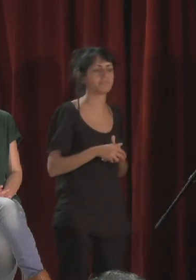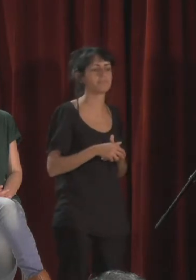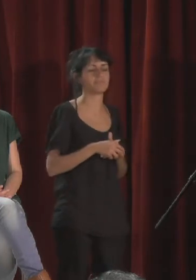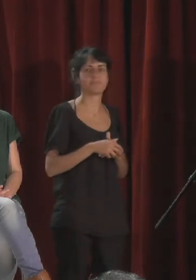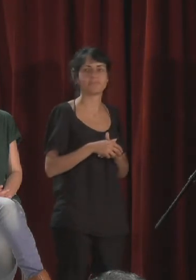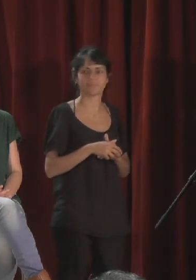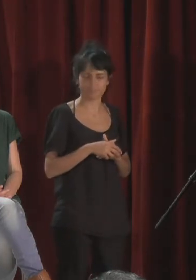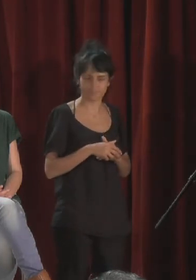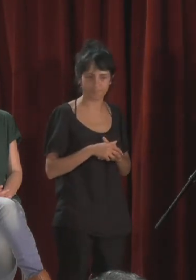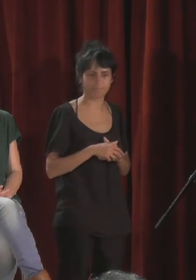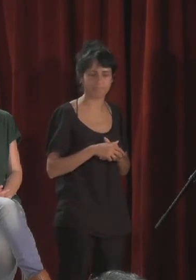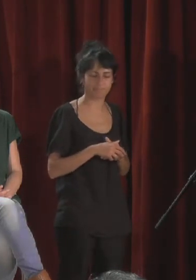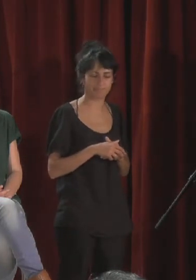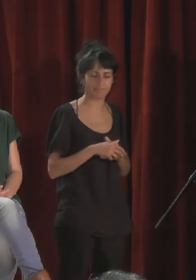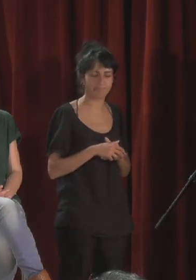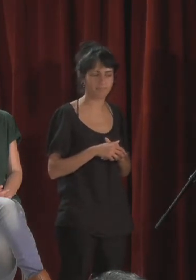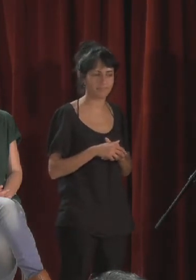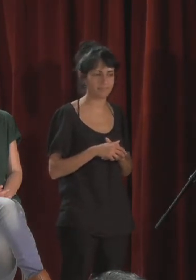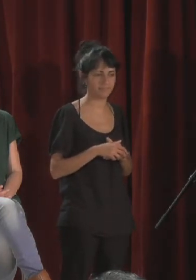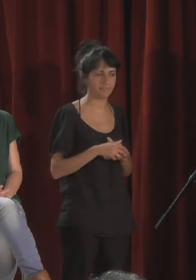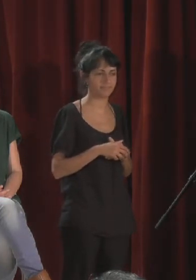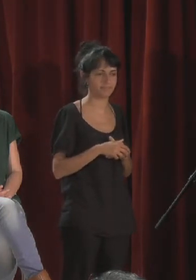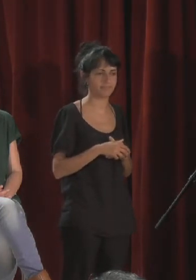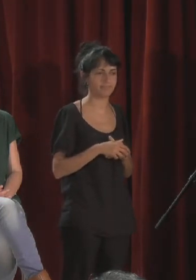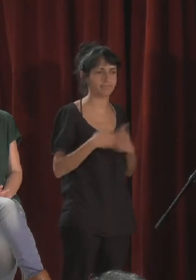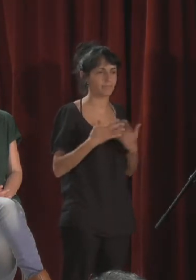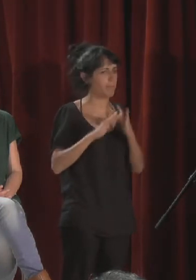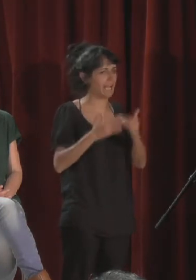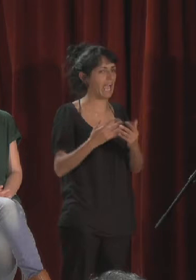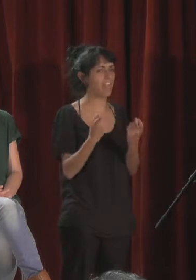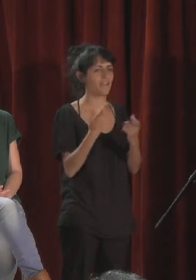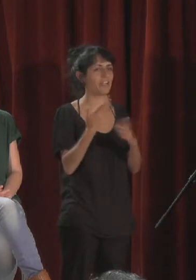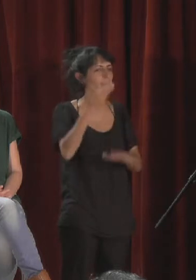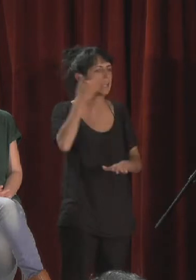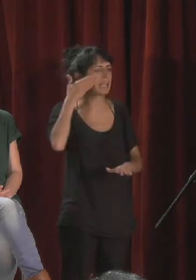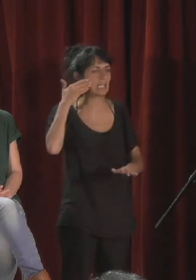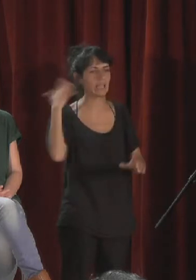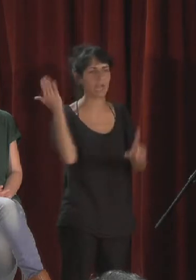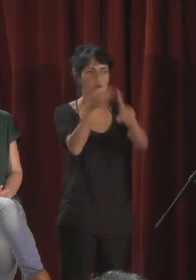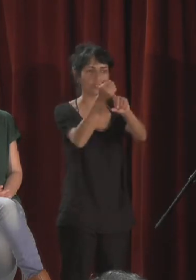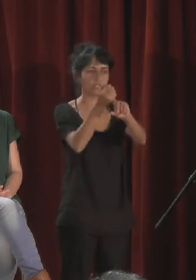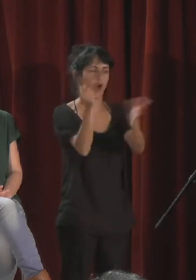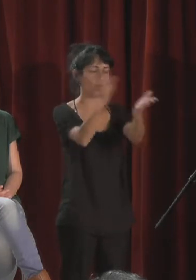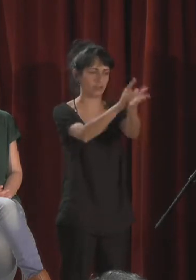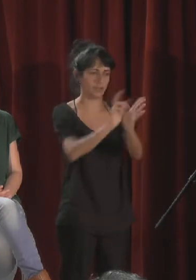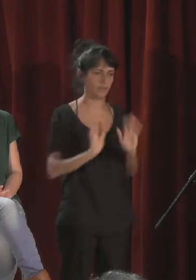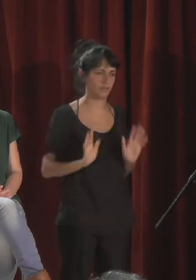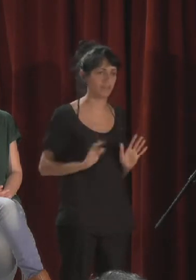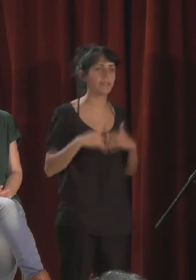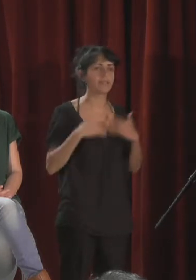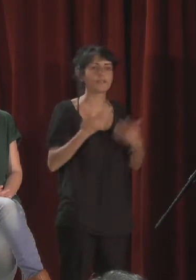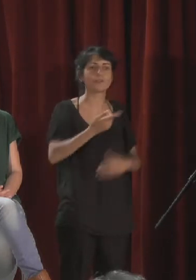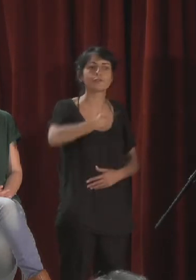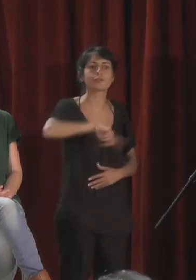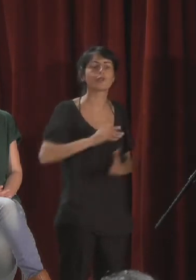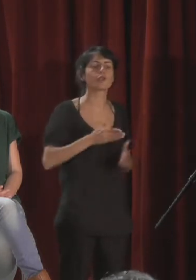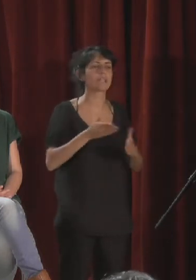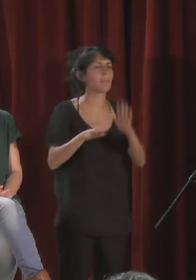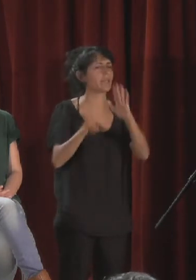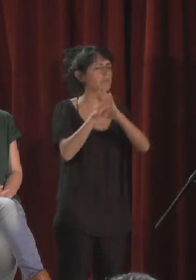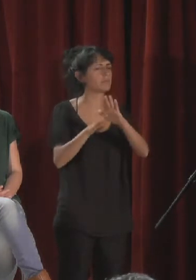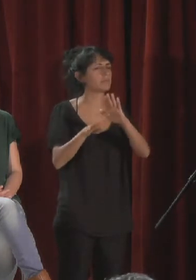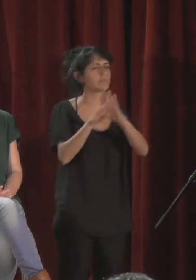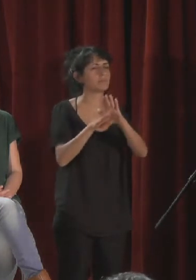da historia por a recuperación da dignidade e por a recuperación dos dereitos. E ese é o camiño que seguimos. Como fixeron